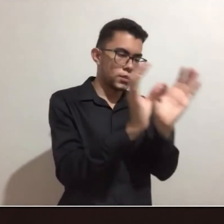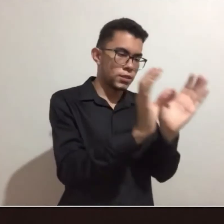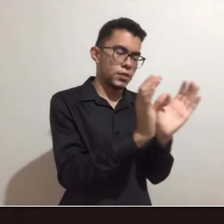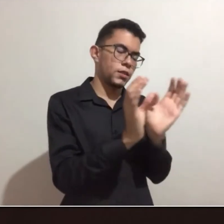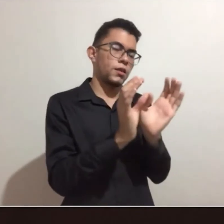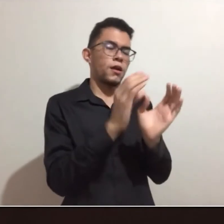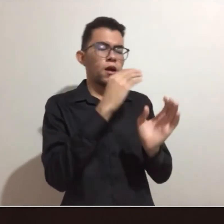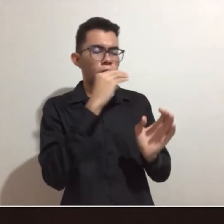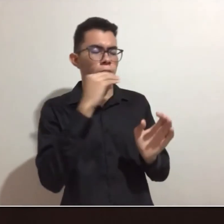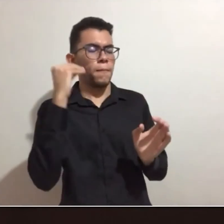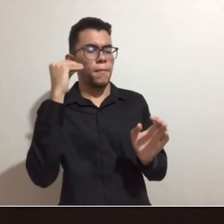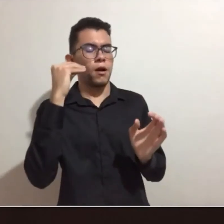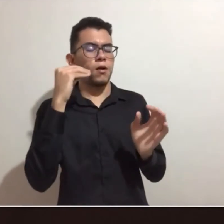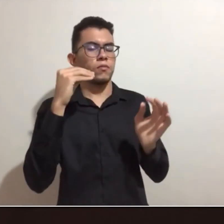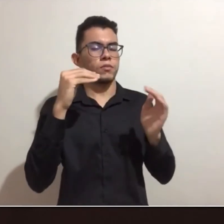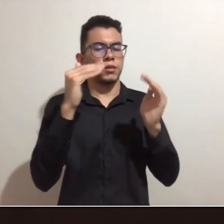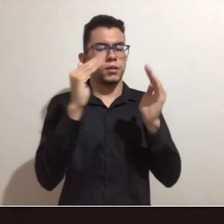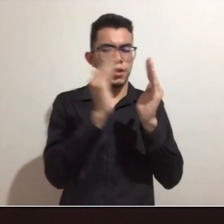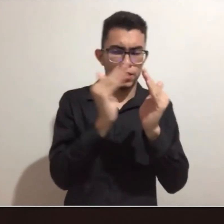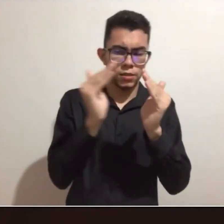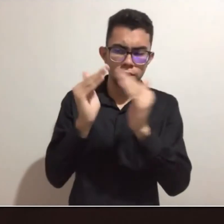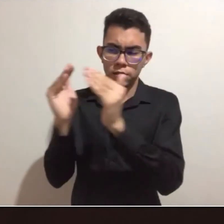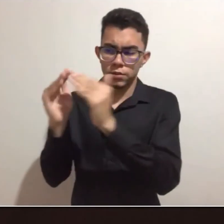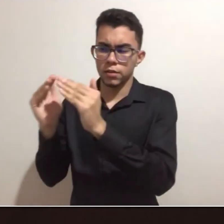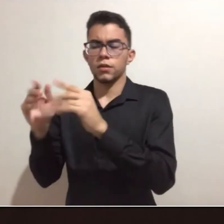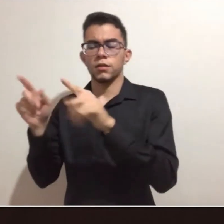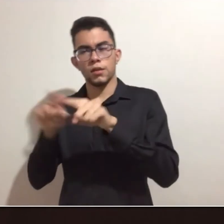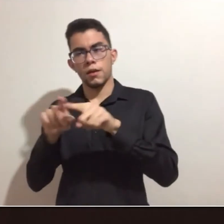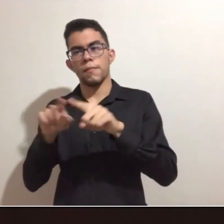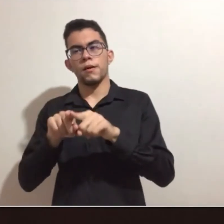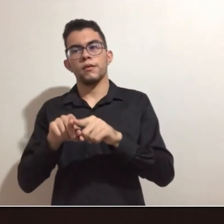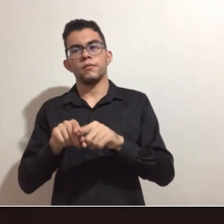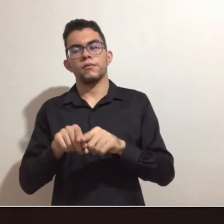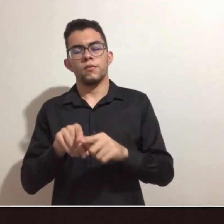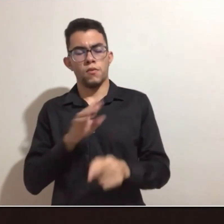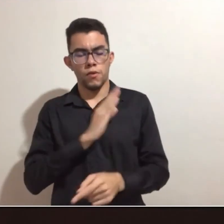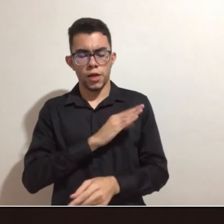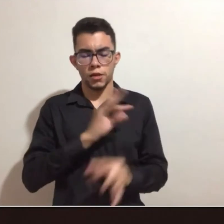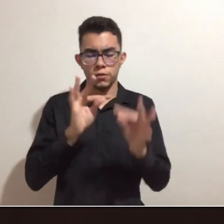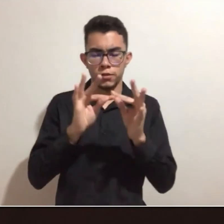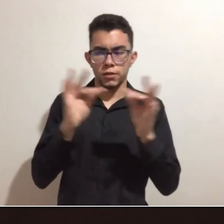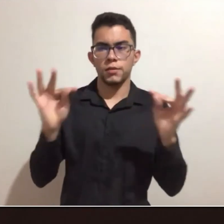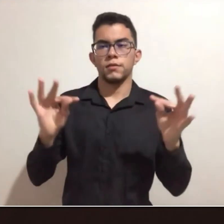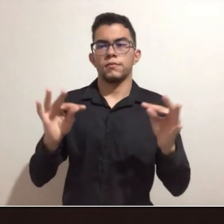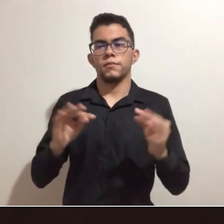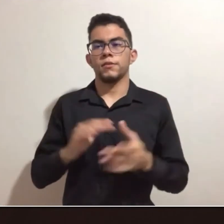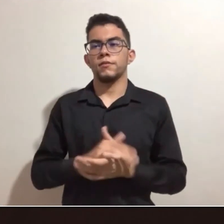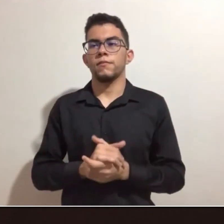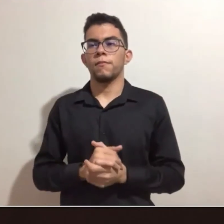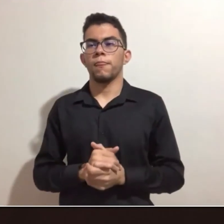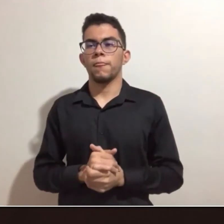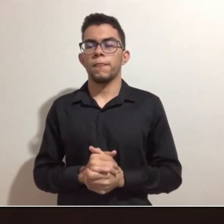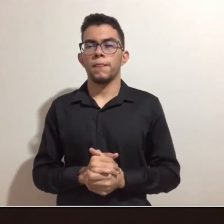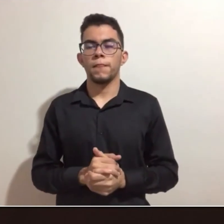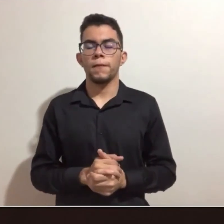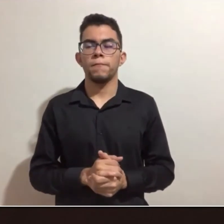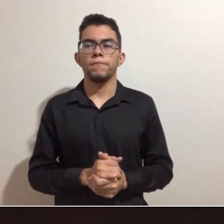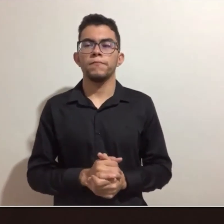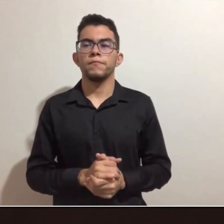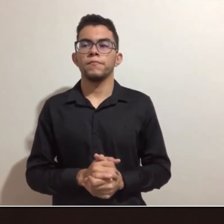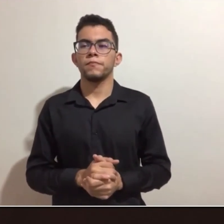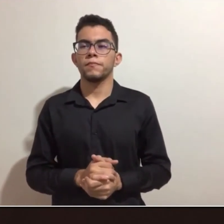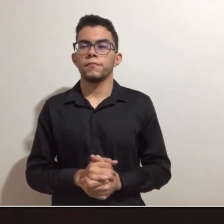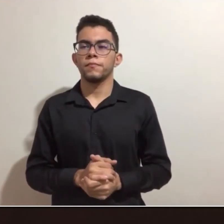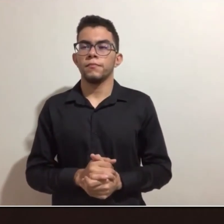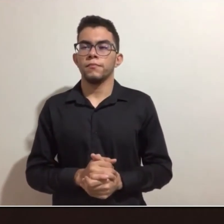tomavam as suas refeições com alegria e singeleza de coração, louvando a Deus, contando com a simpatia de todo o povo. Enquanto